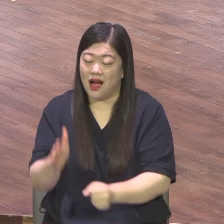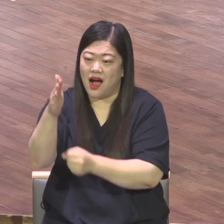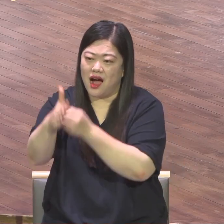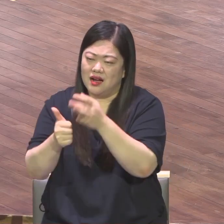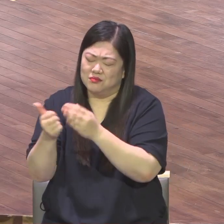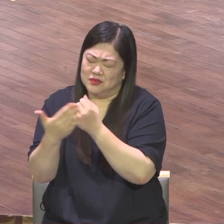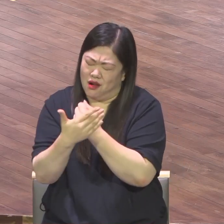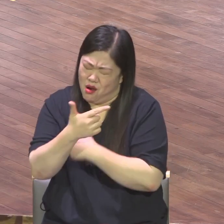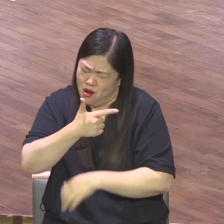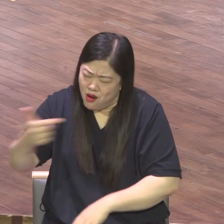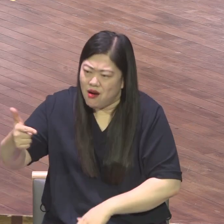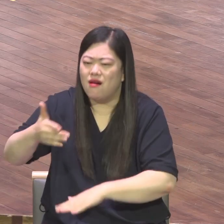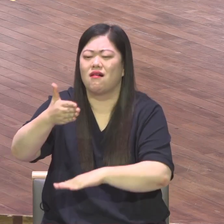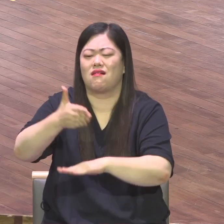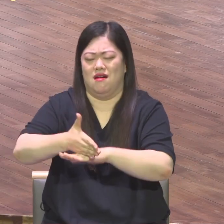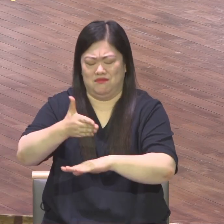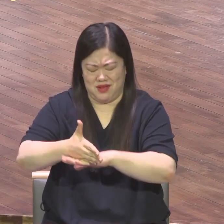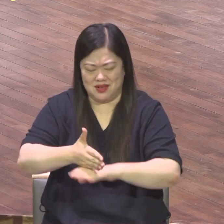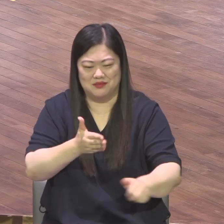은혜에 감사합시다.